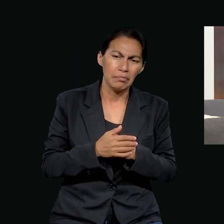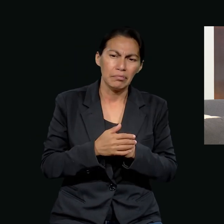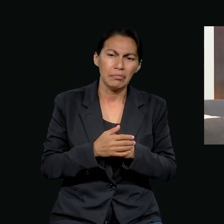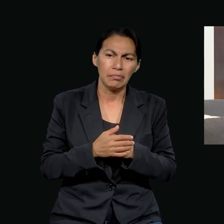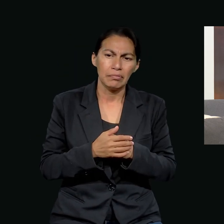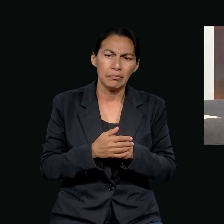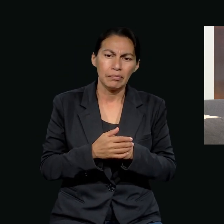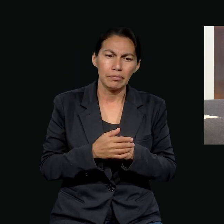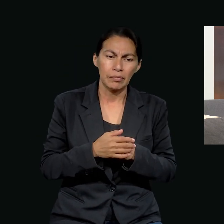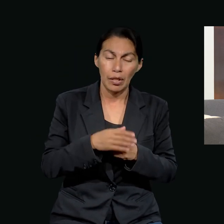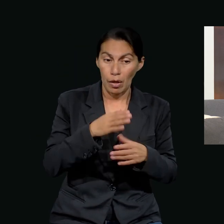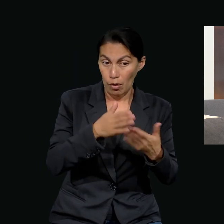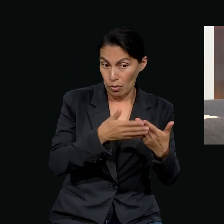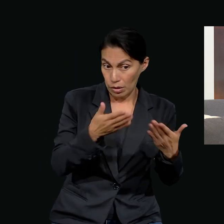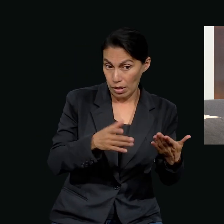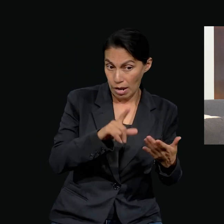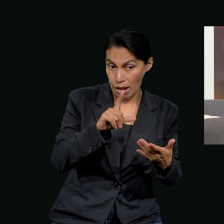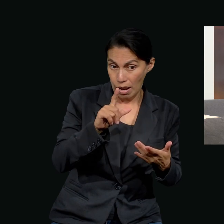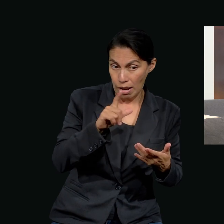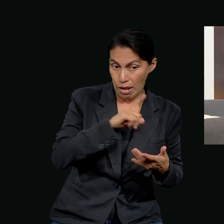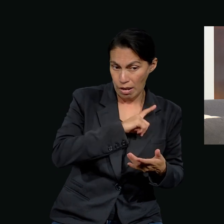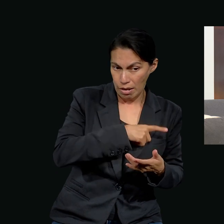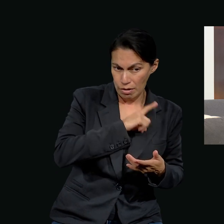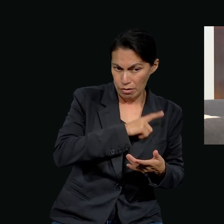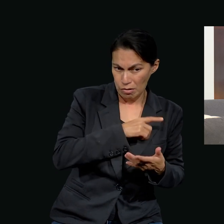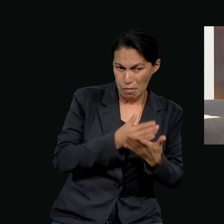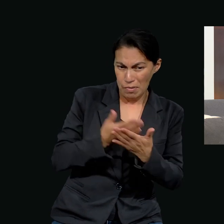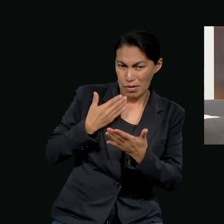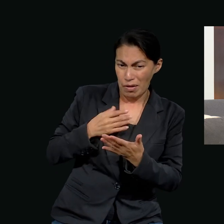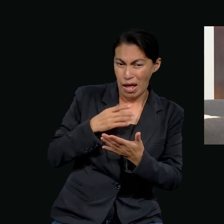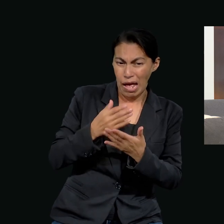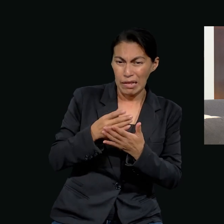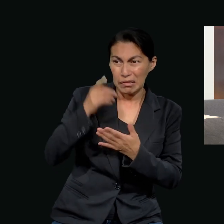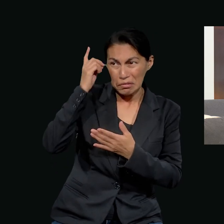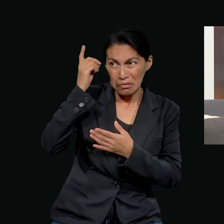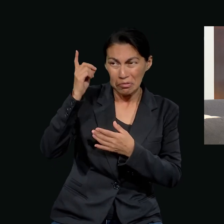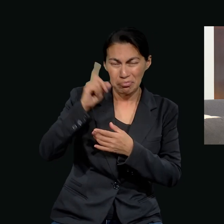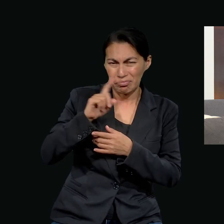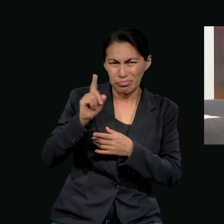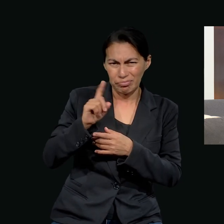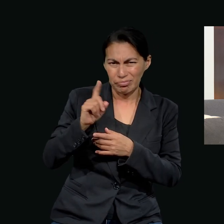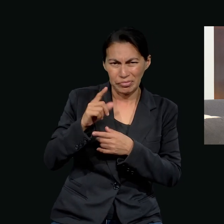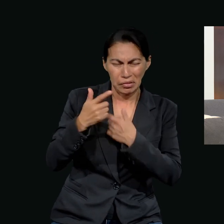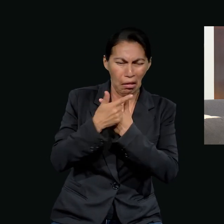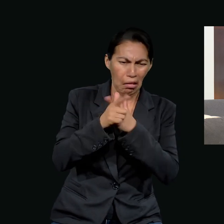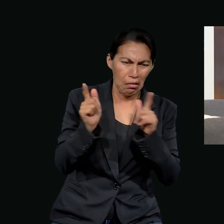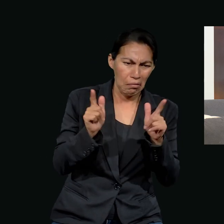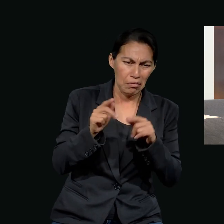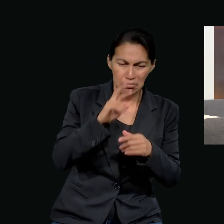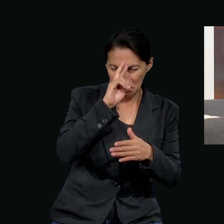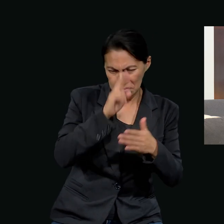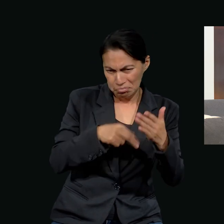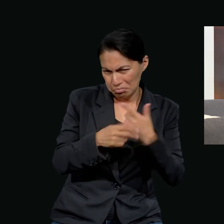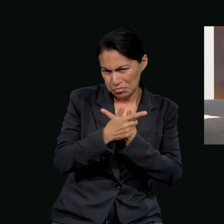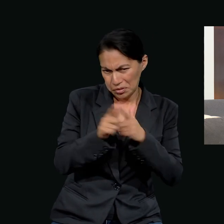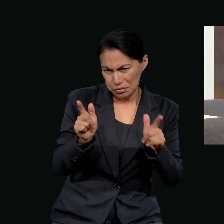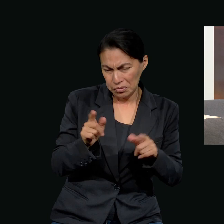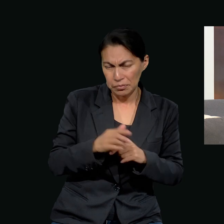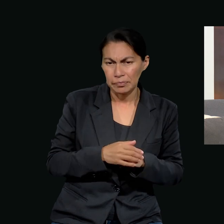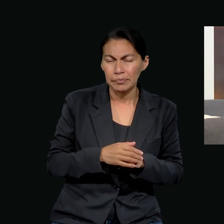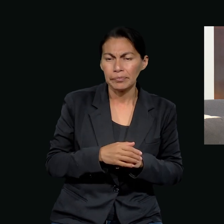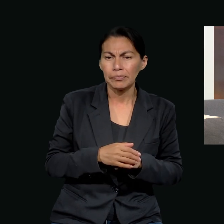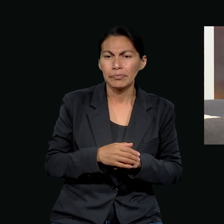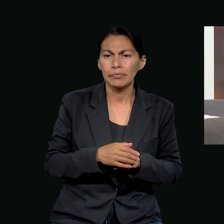que Cuba es un estado laico. Pero bueno, hubo un tiempo que se predicó mucho el ateísmo por parte de la autoridad, por parte de